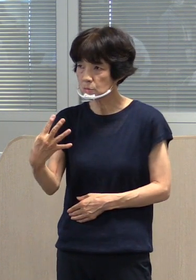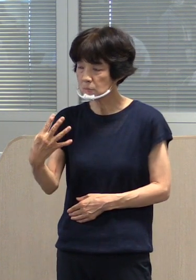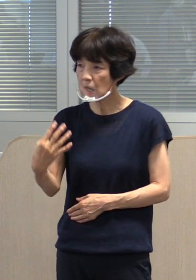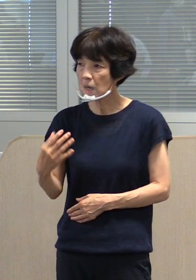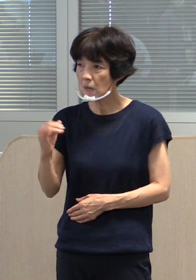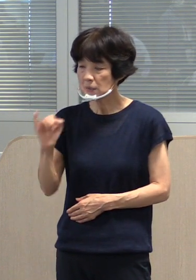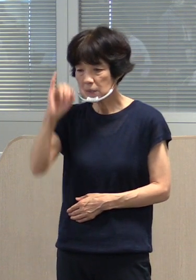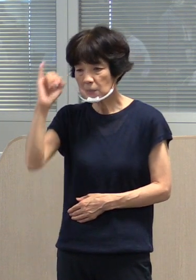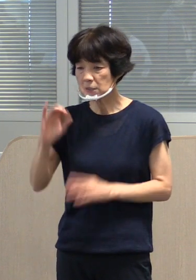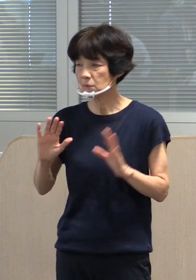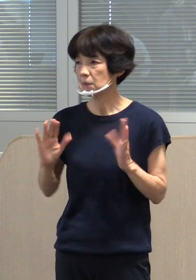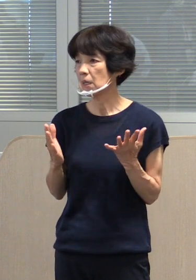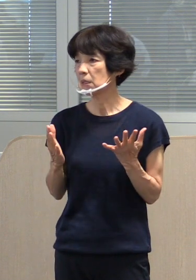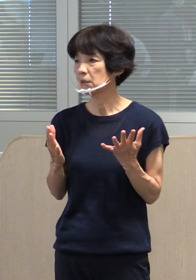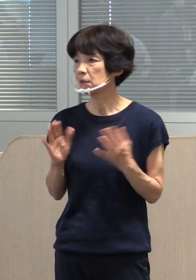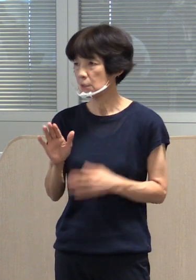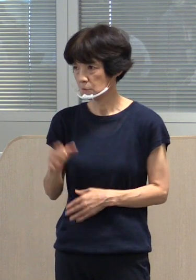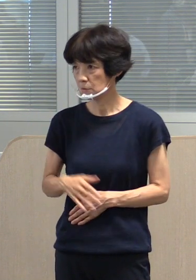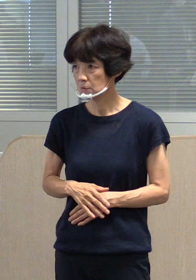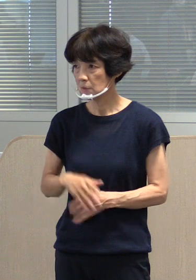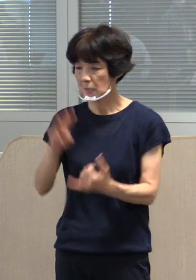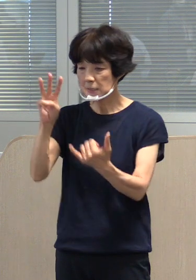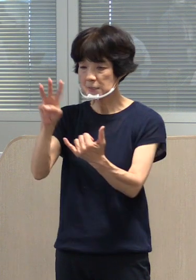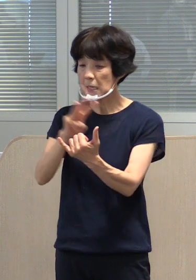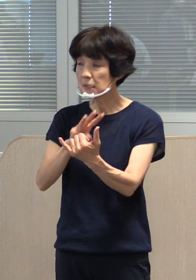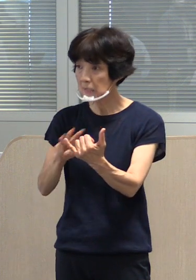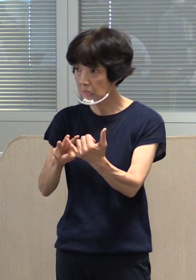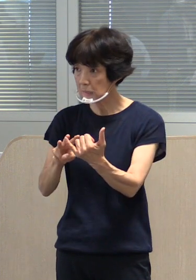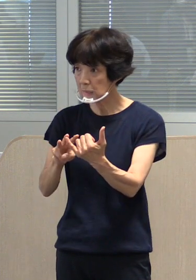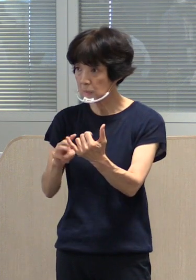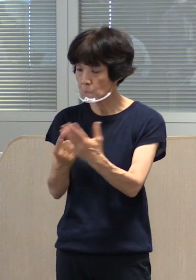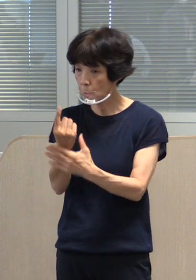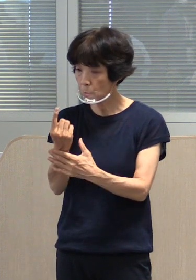から、災害と違ってね、